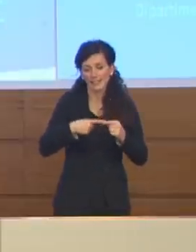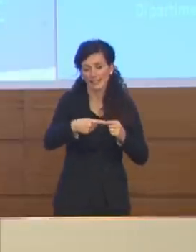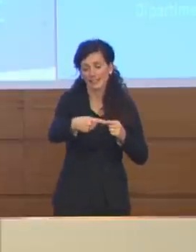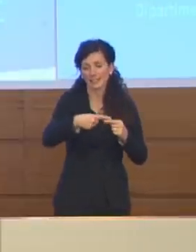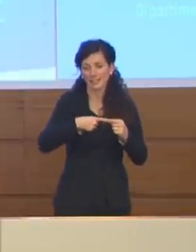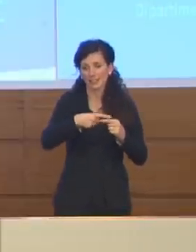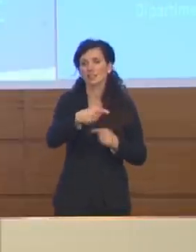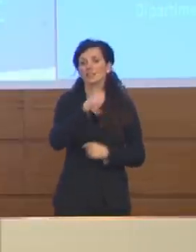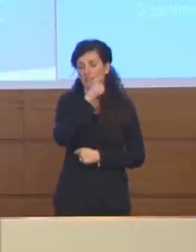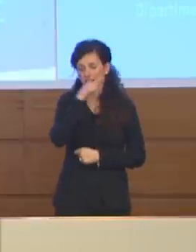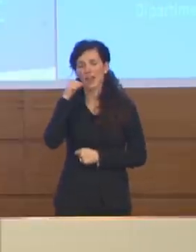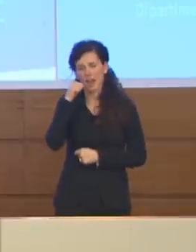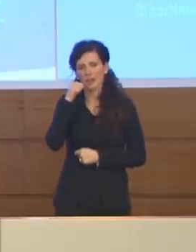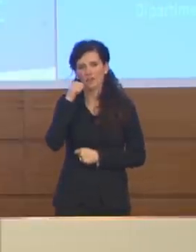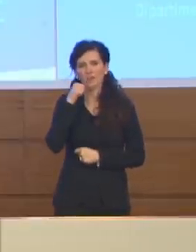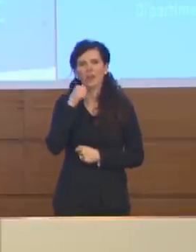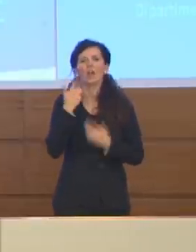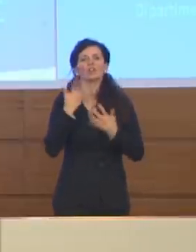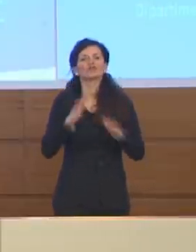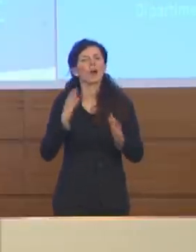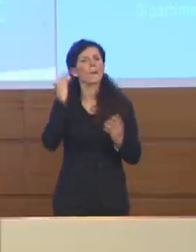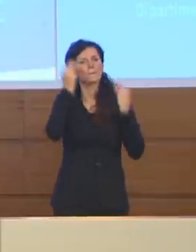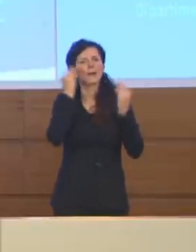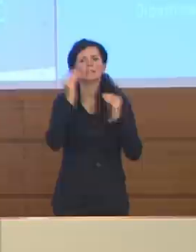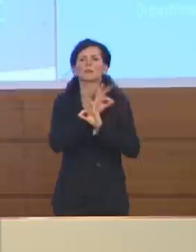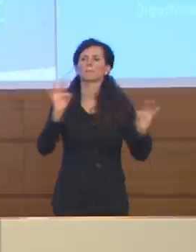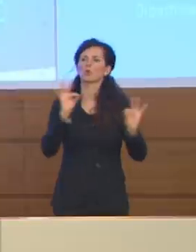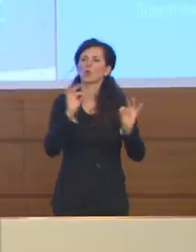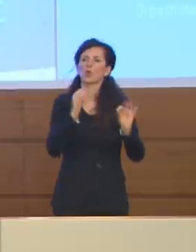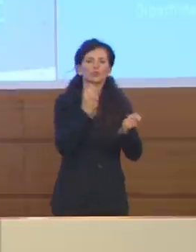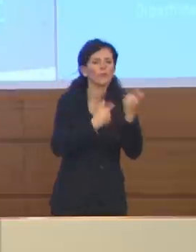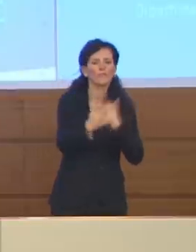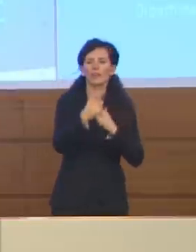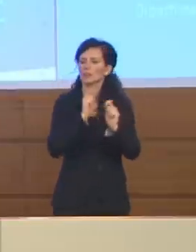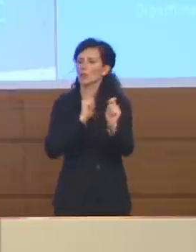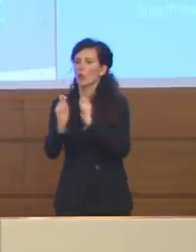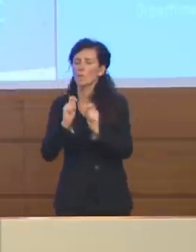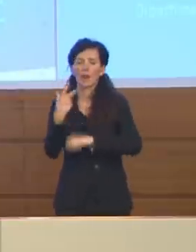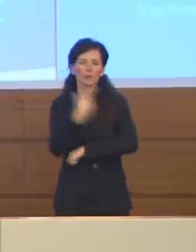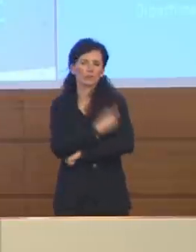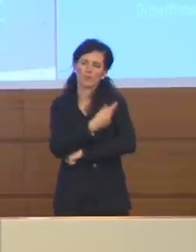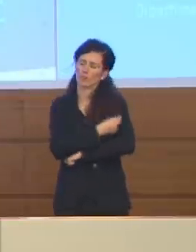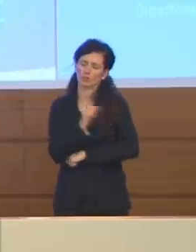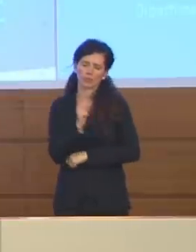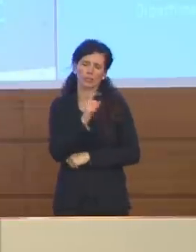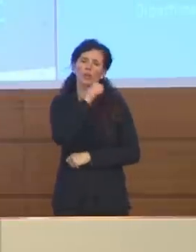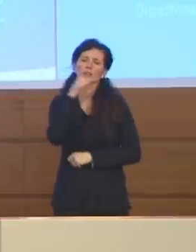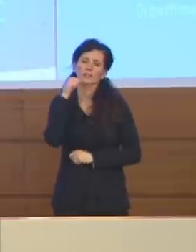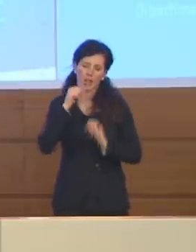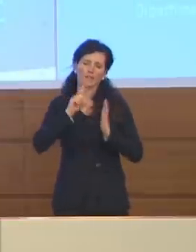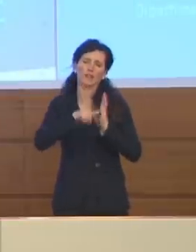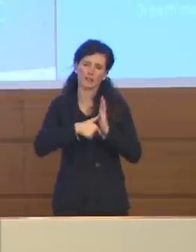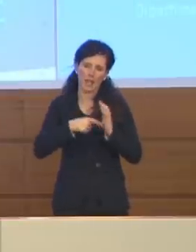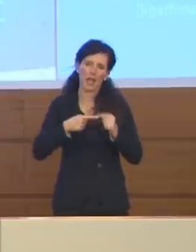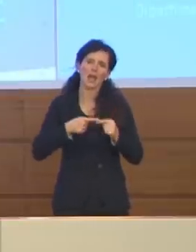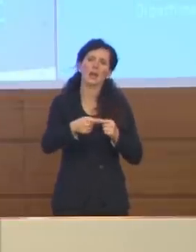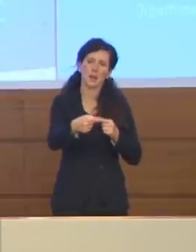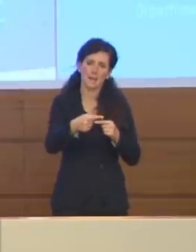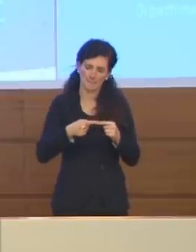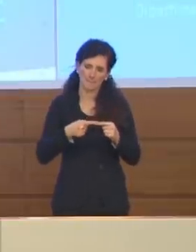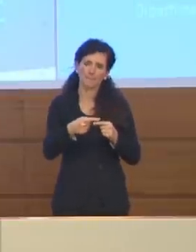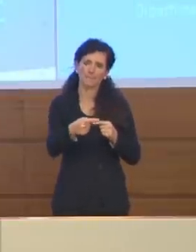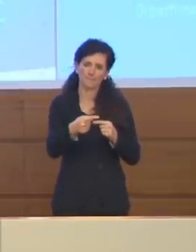pensare alla commercializzazione di questi vaccini ed esiste ancora la